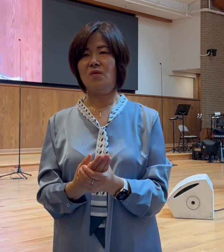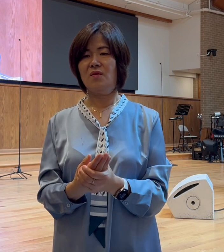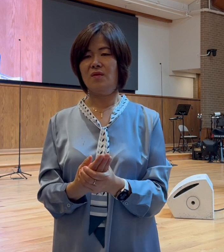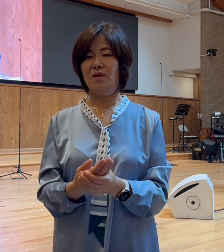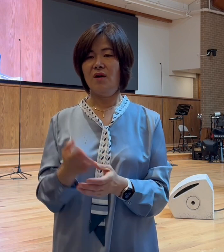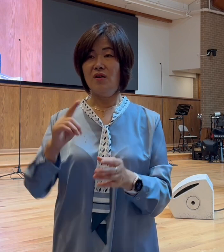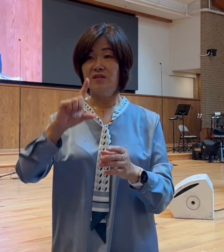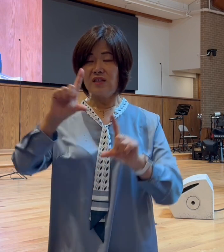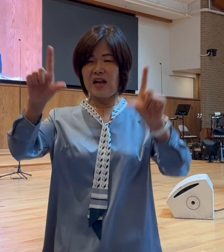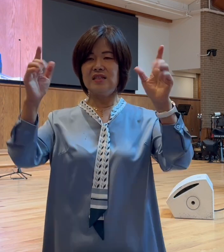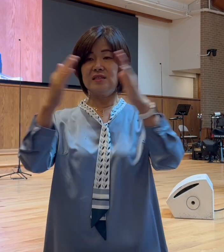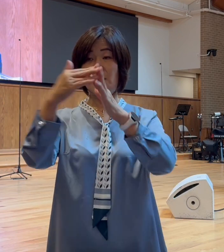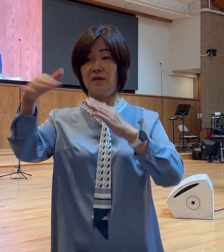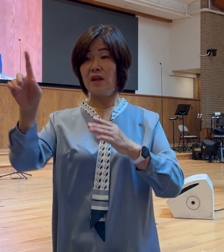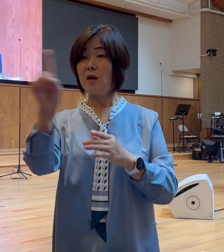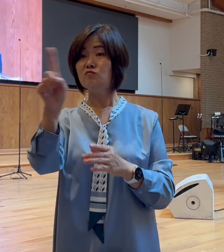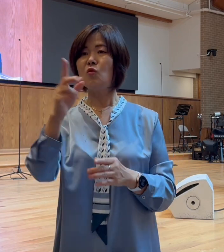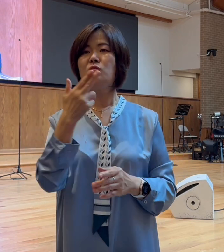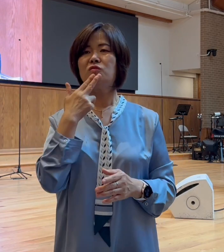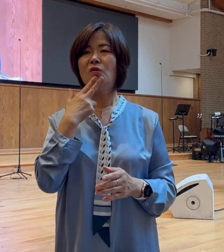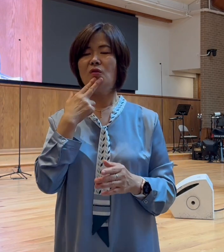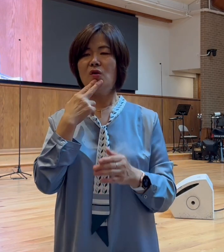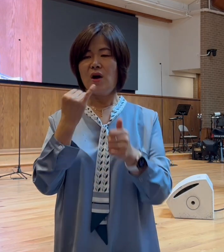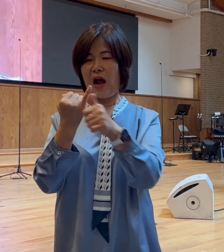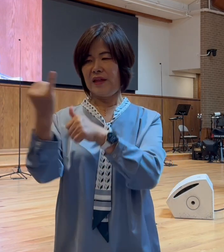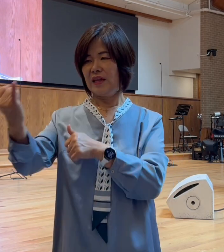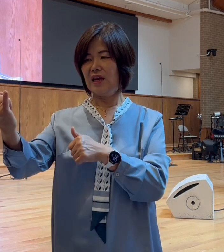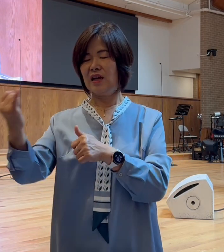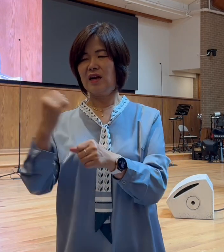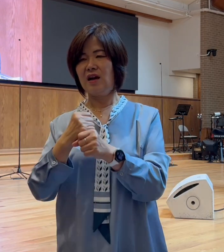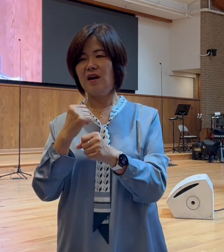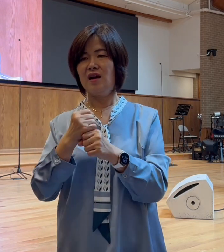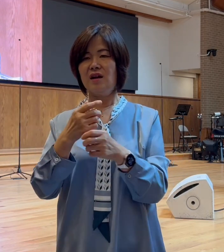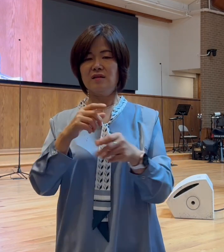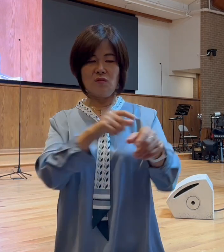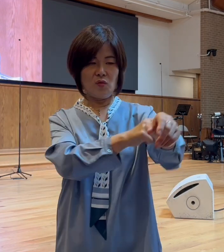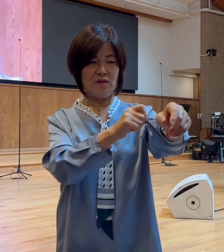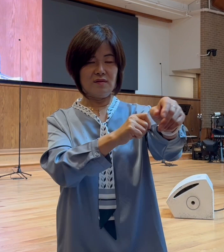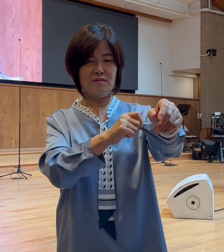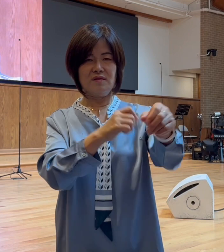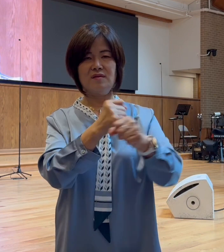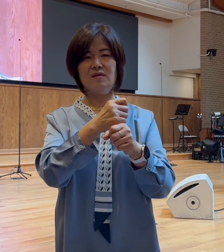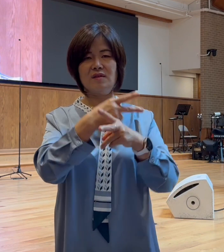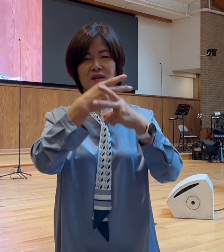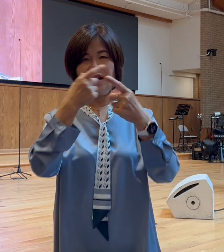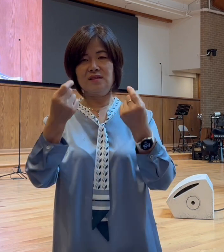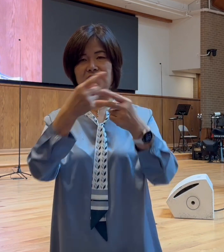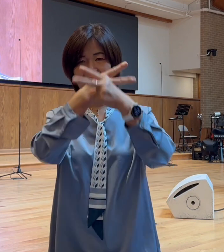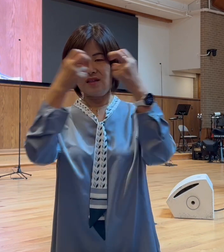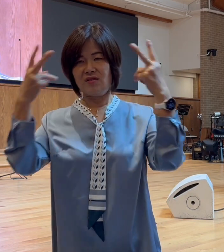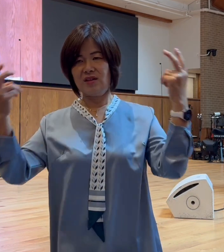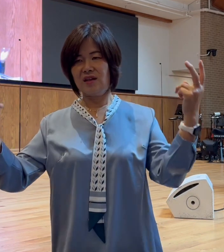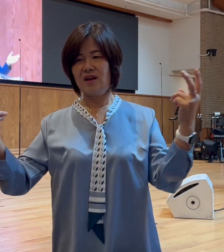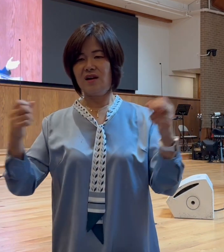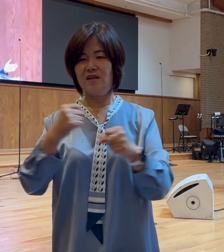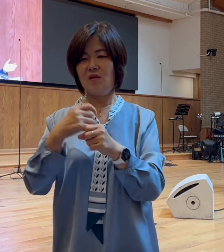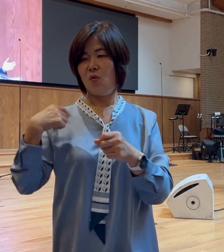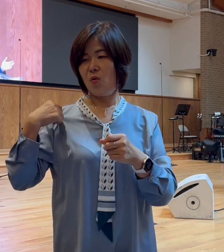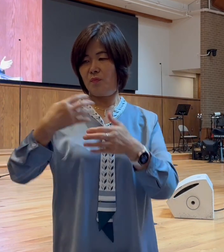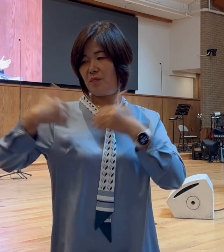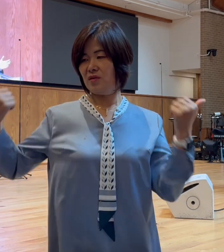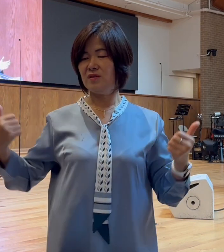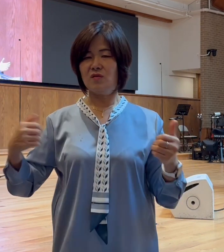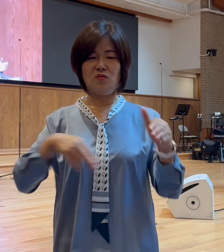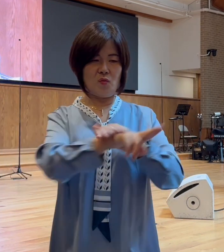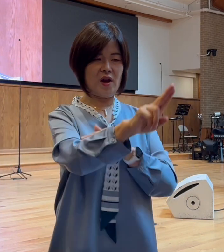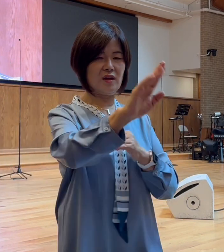집에 들어가는데 아무도 없었습니다. 보디발의 아내가 이렇게 옷을 잡고 동침하자 그러니까 몸을 맡길 수는 없으니까 옷을 맡기고 바깥으로 도망을